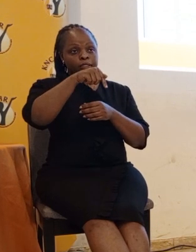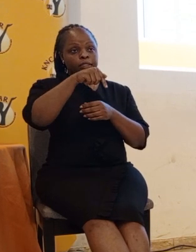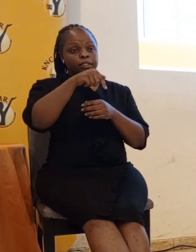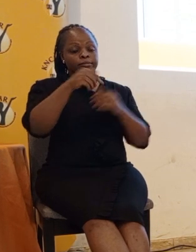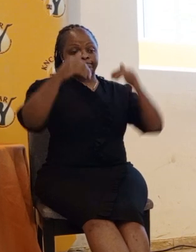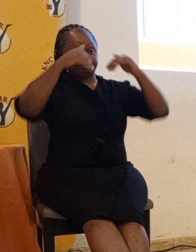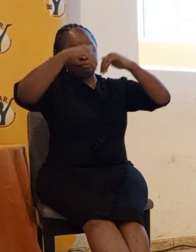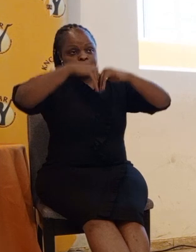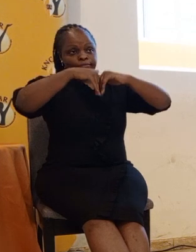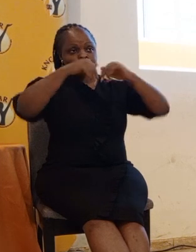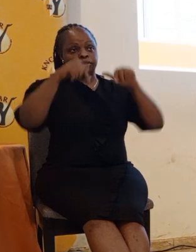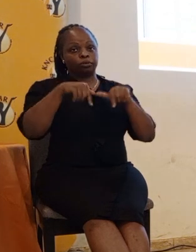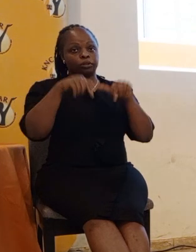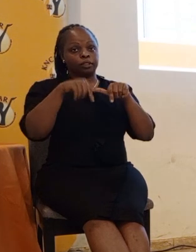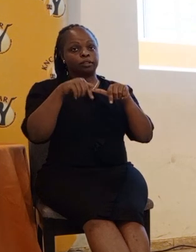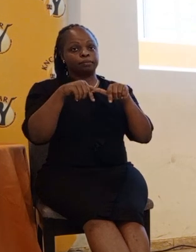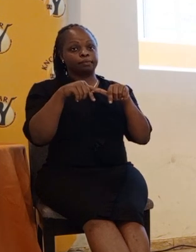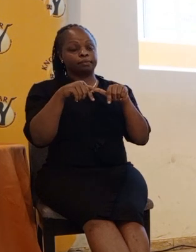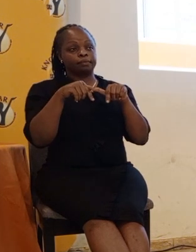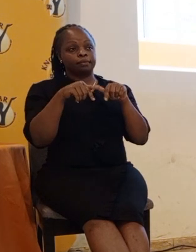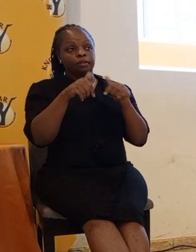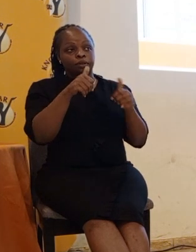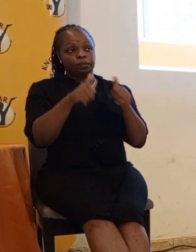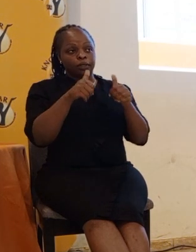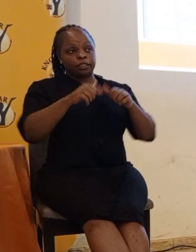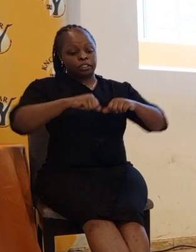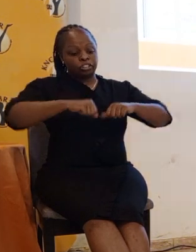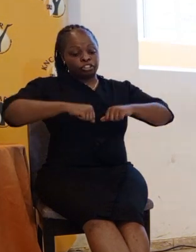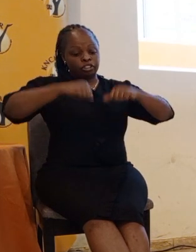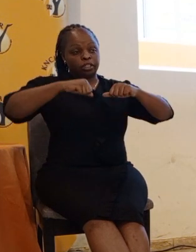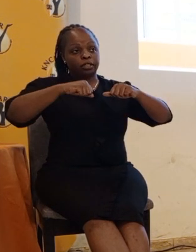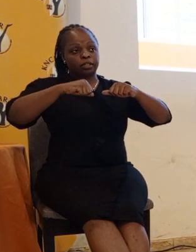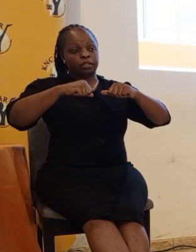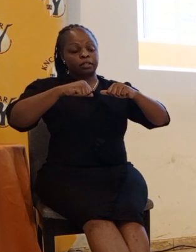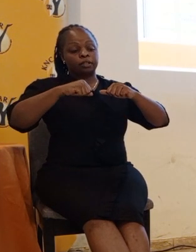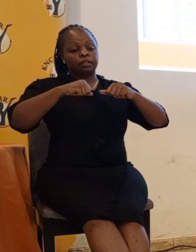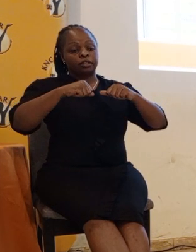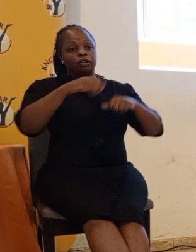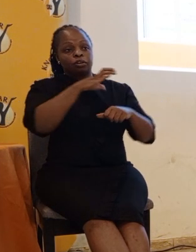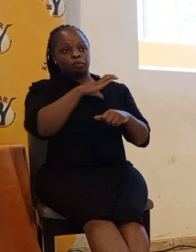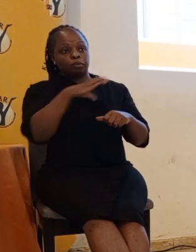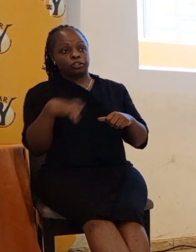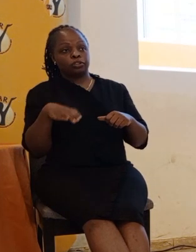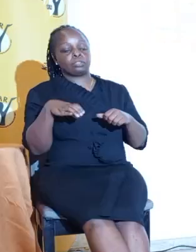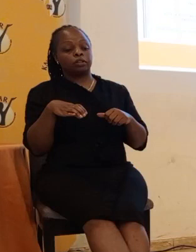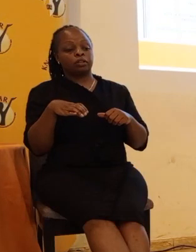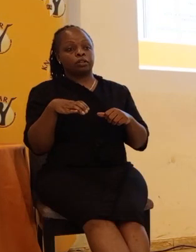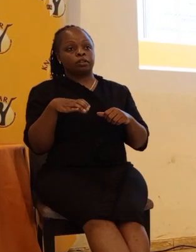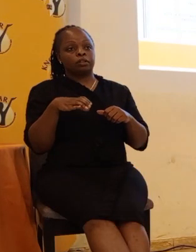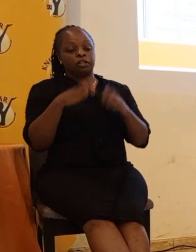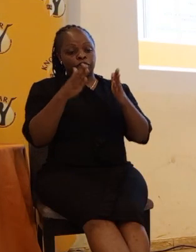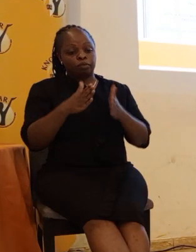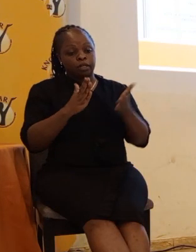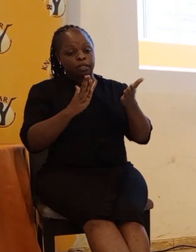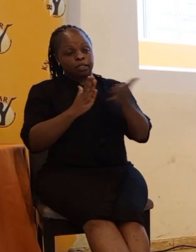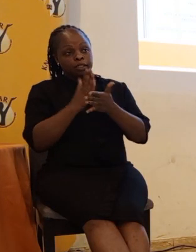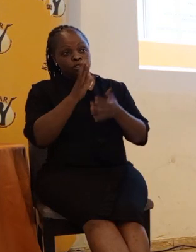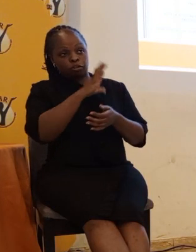ya leo ambacho mwenyekiti wa Tume ya Kitaifa ya Kutetea Haki za